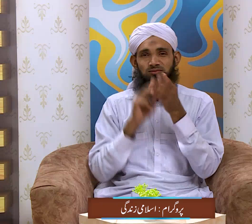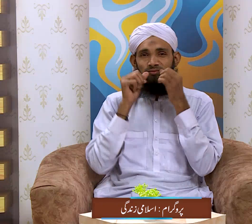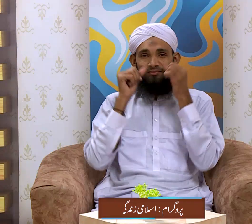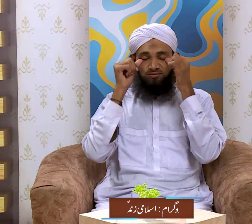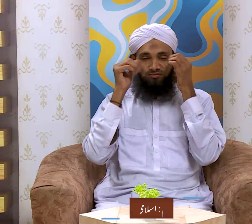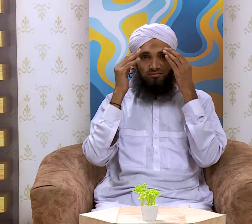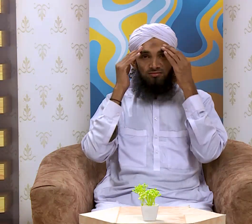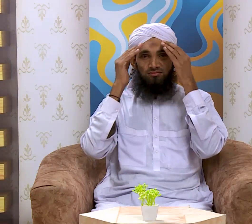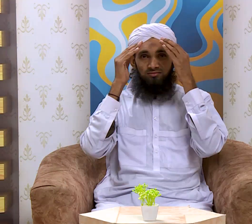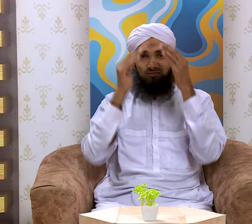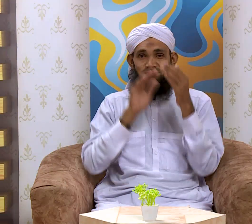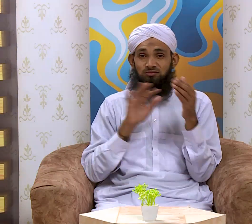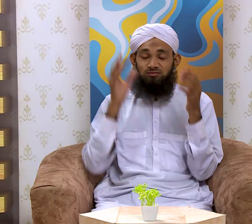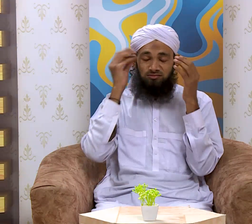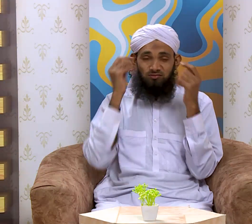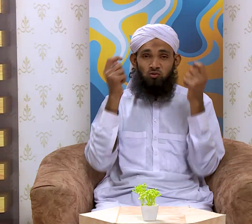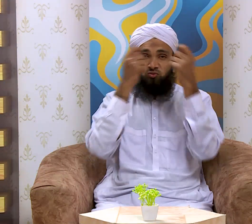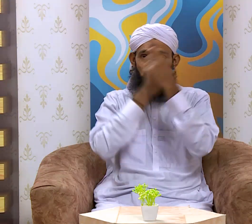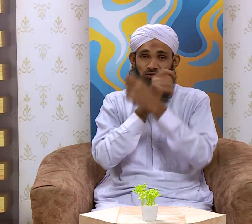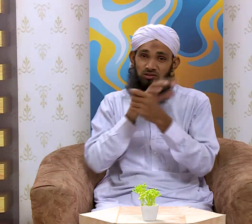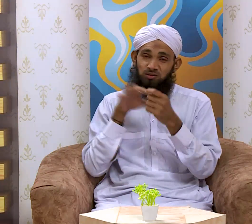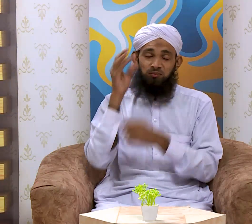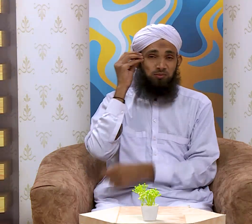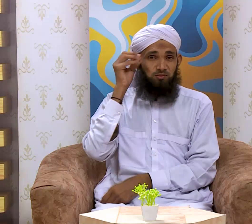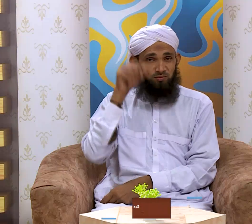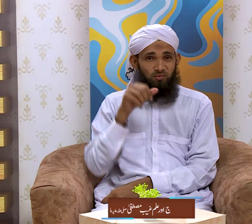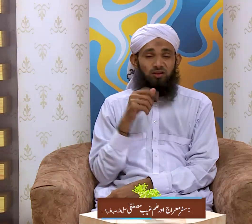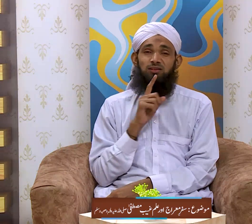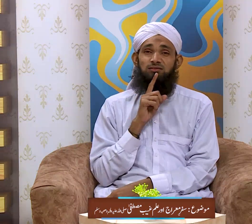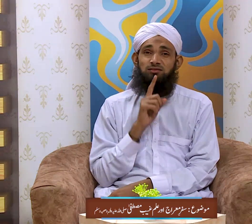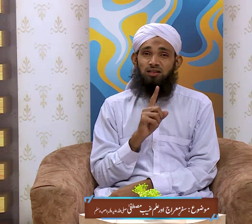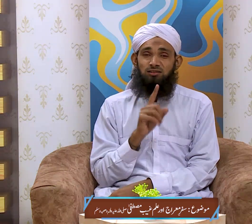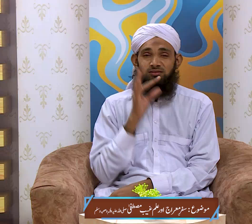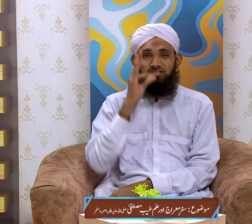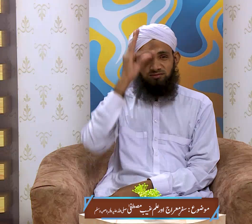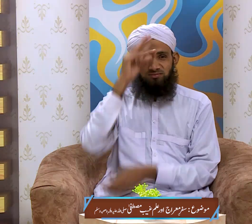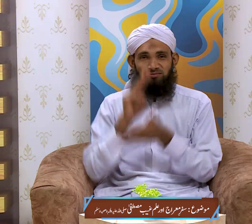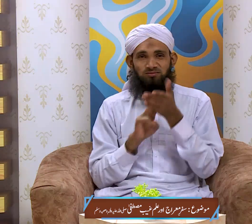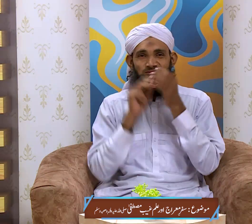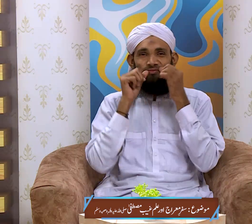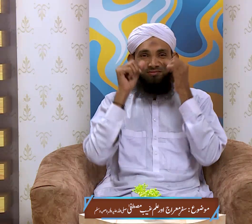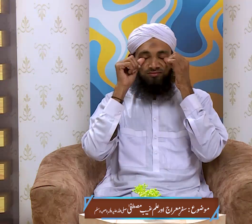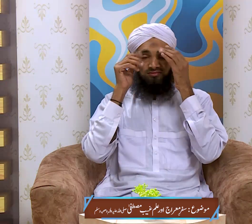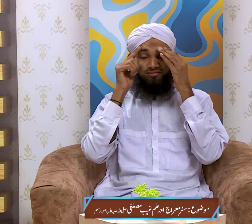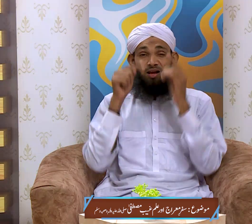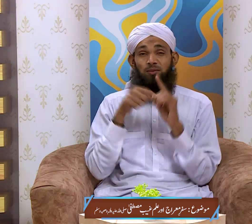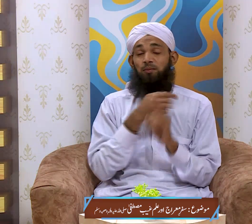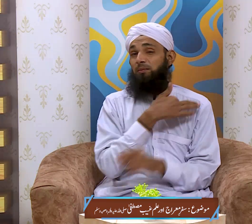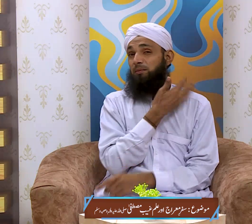ہے، اور نہ صرف ہے بلکہ حضور پاک صلی اللہ علیہ وآلہ وبارک وسلم جس کے لیے چاہتے ہیں اور جس کو چاہتے